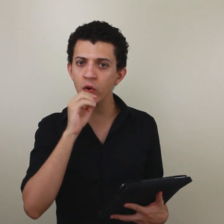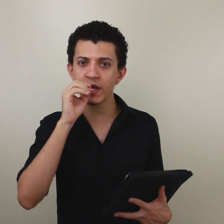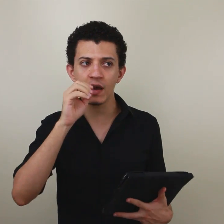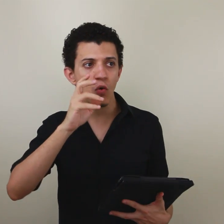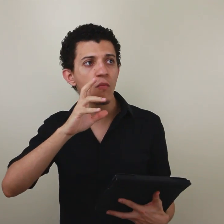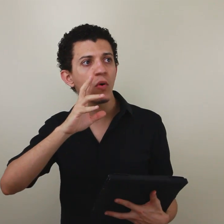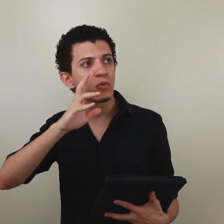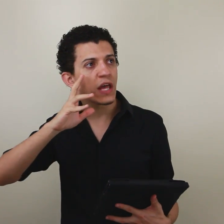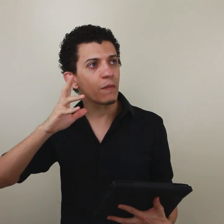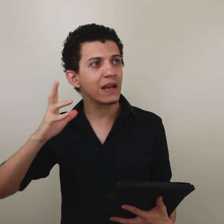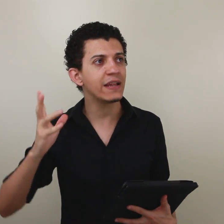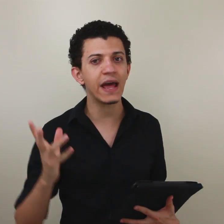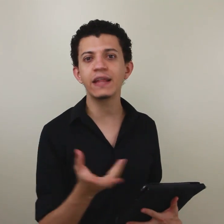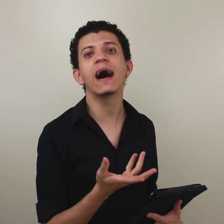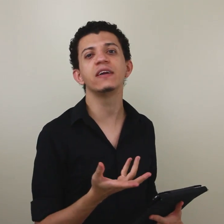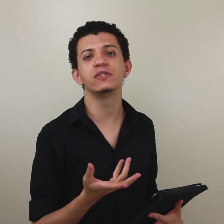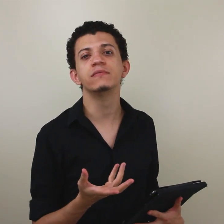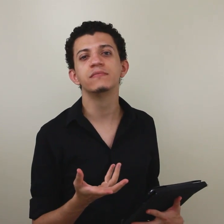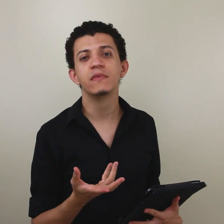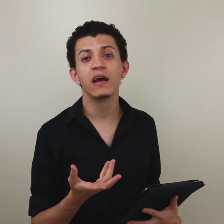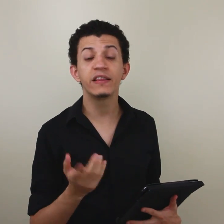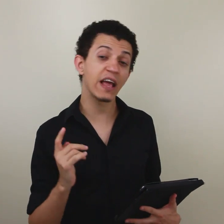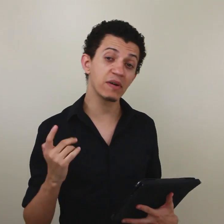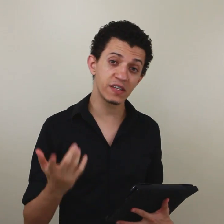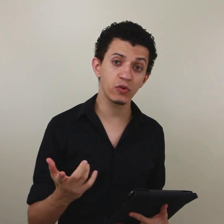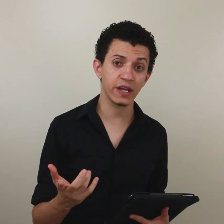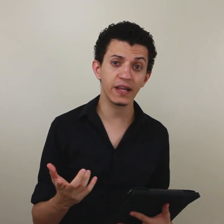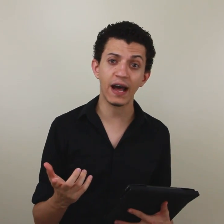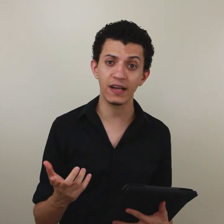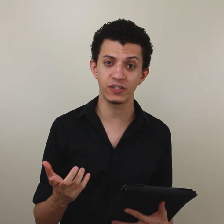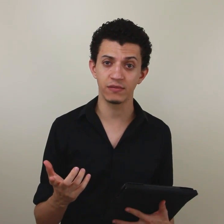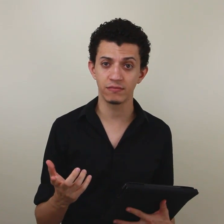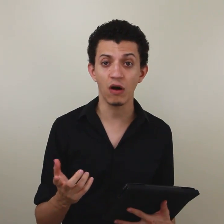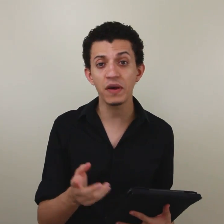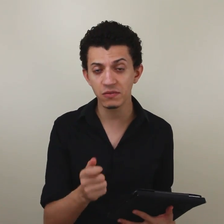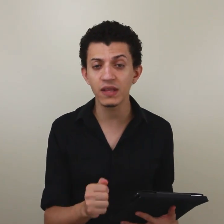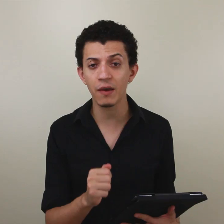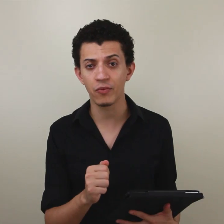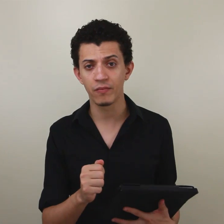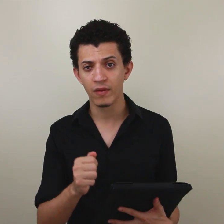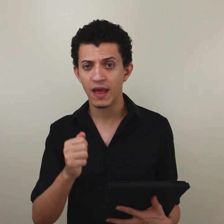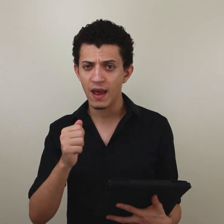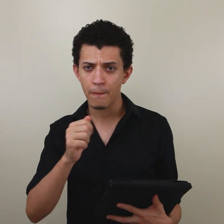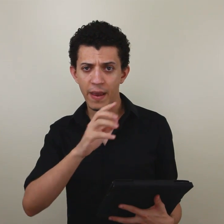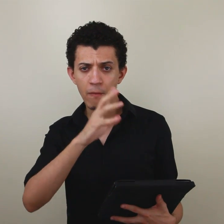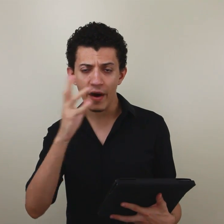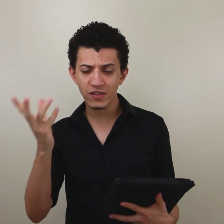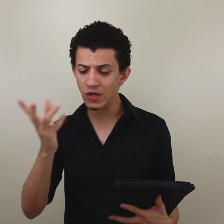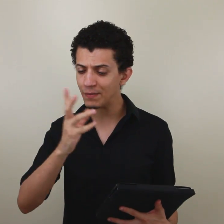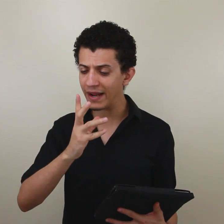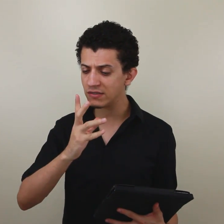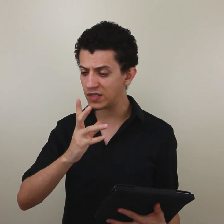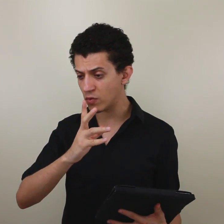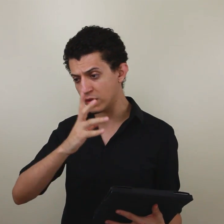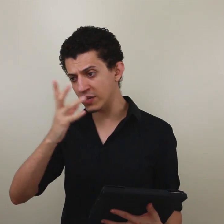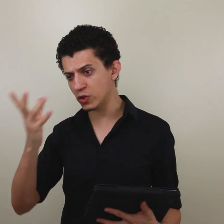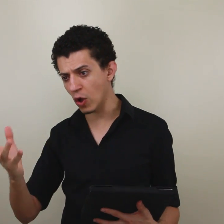que o mundo tem uma linearidade e tem uma simultaneidade ao mesmo tempo. Embora as coisas pareçam